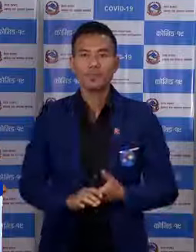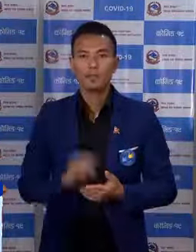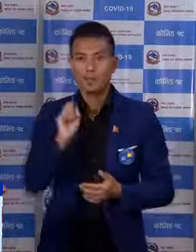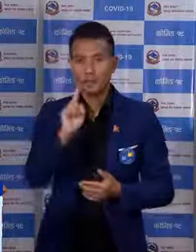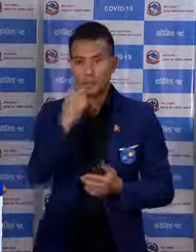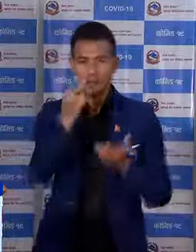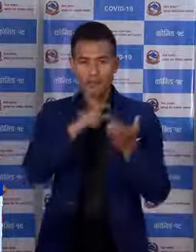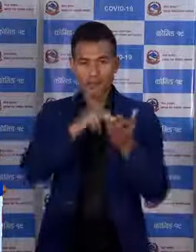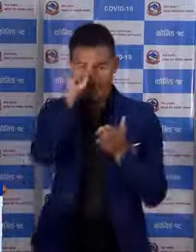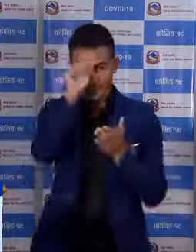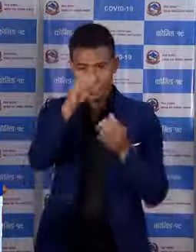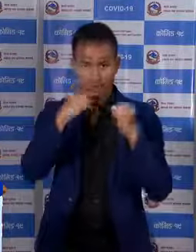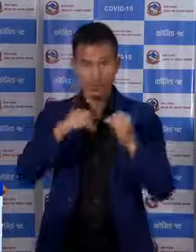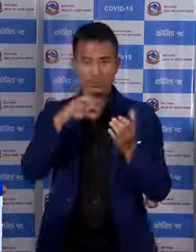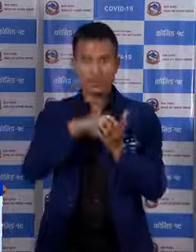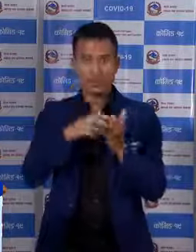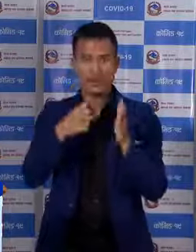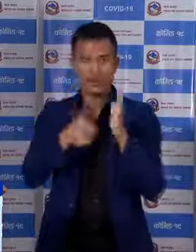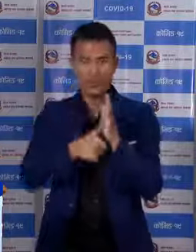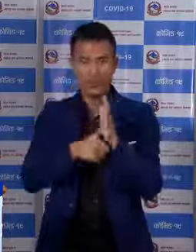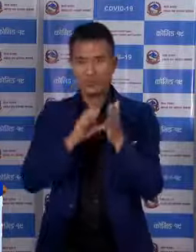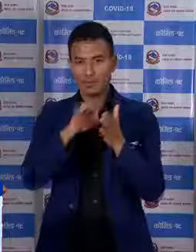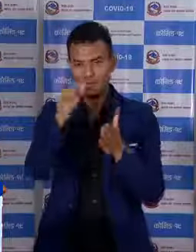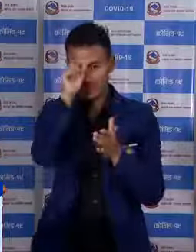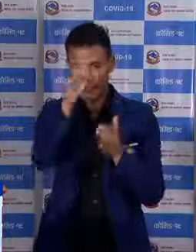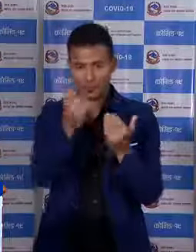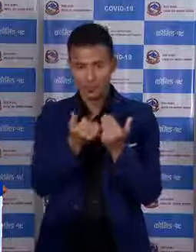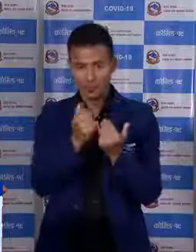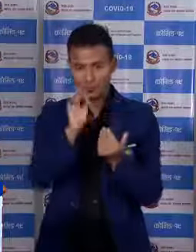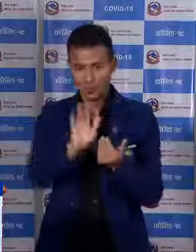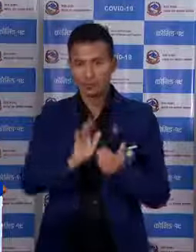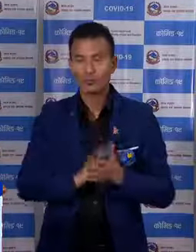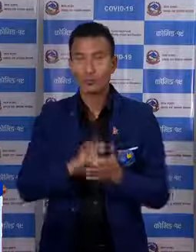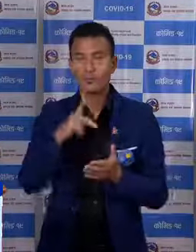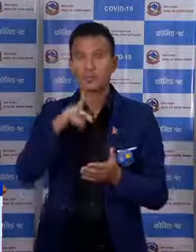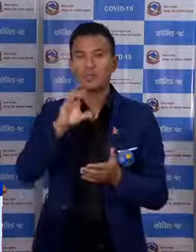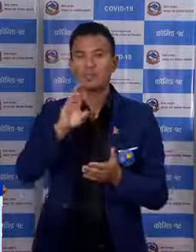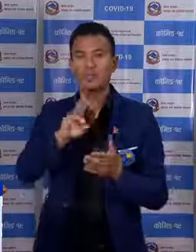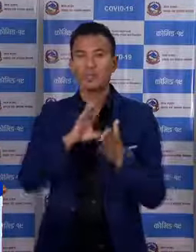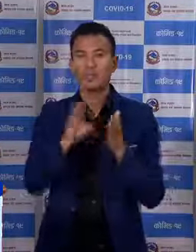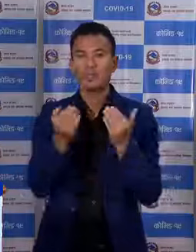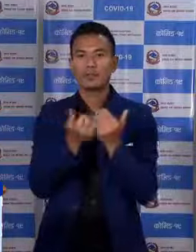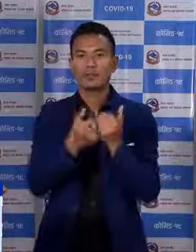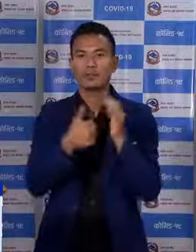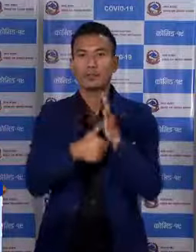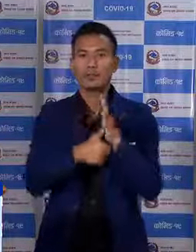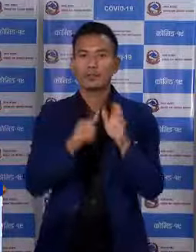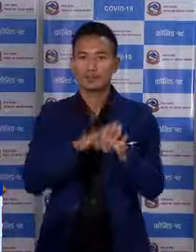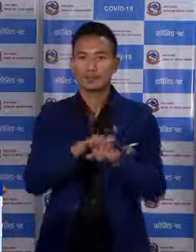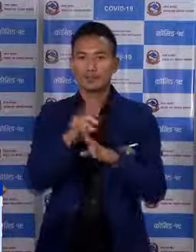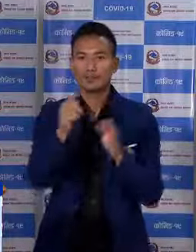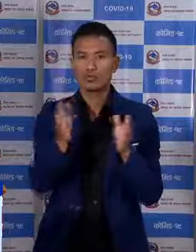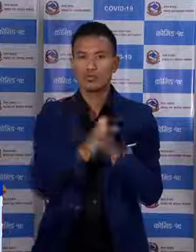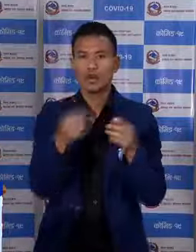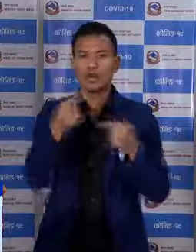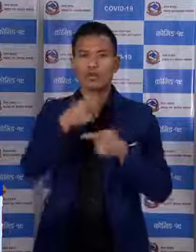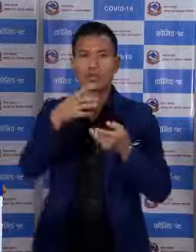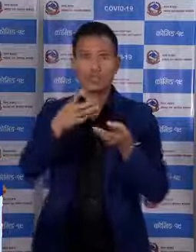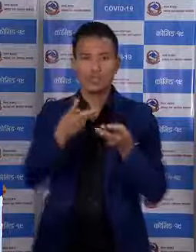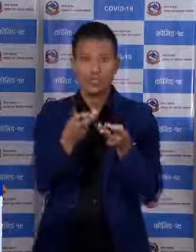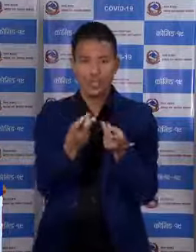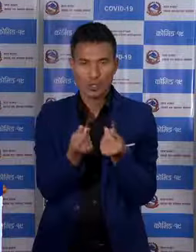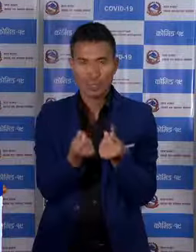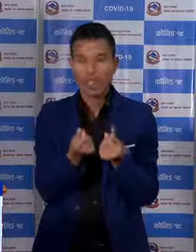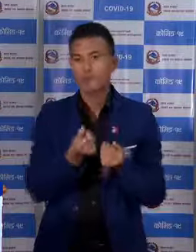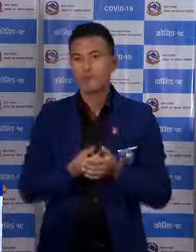पर्योक साला को परिकxesेन बाट गरावना चाहां छो PCR बिदिवाट गरियेका परिक्षेन अरखो कुल नंबुना संख्या